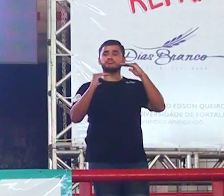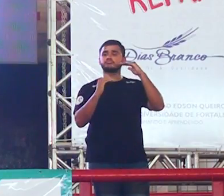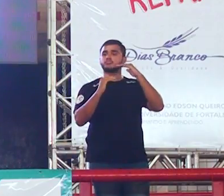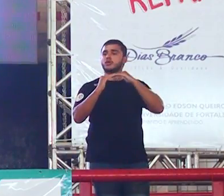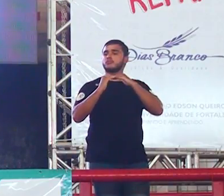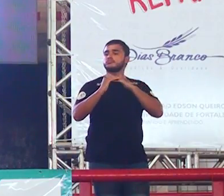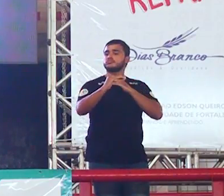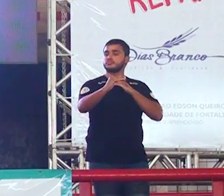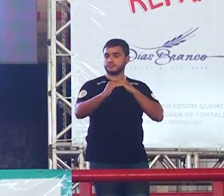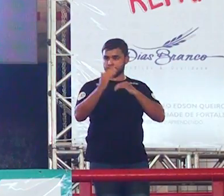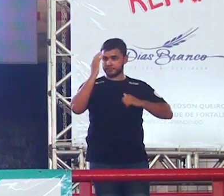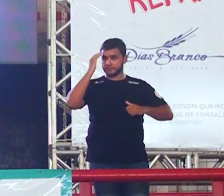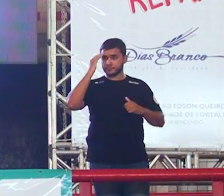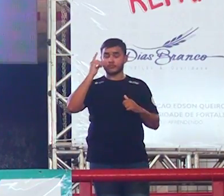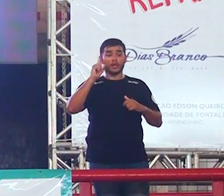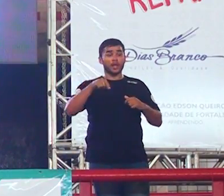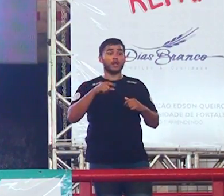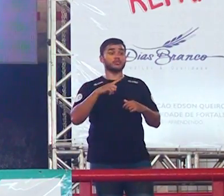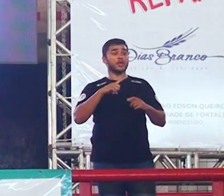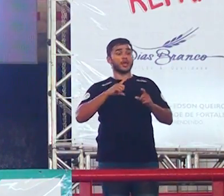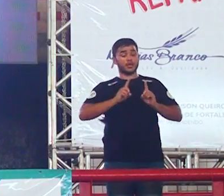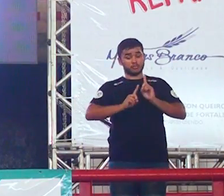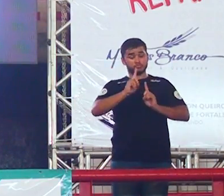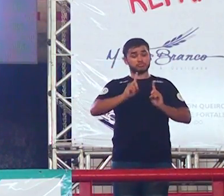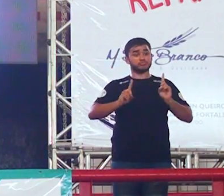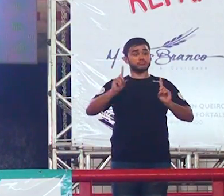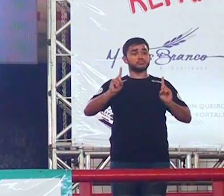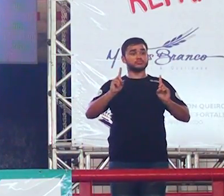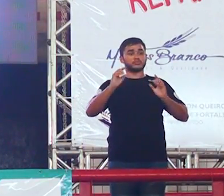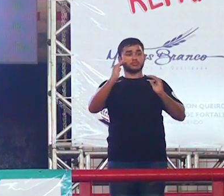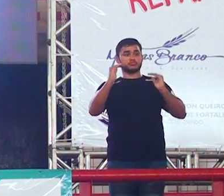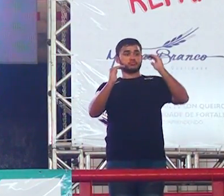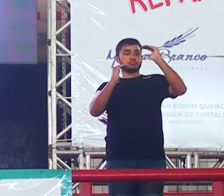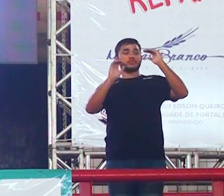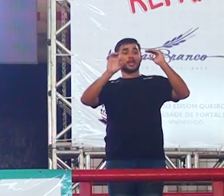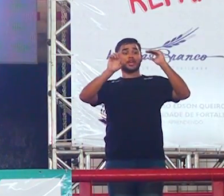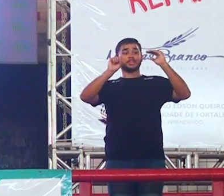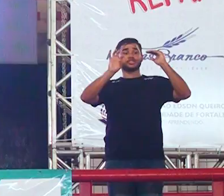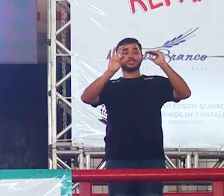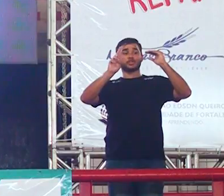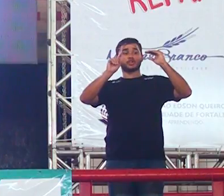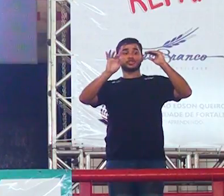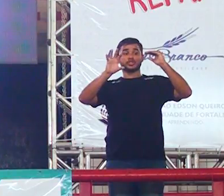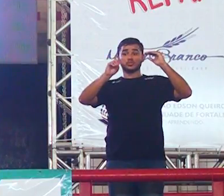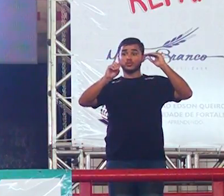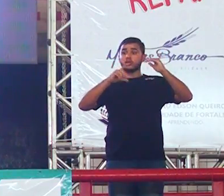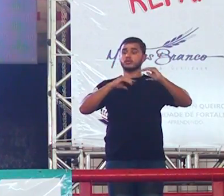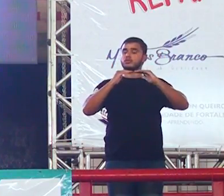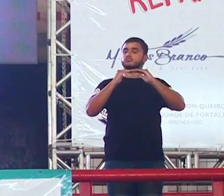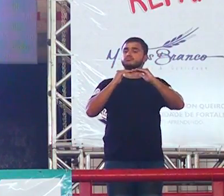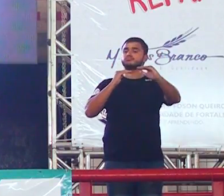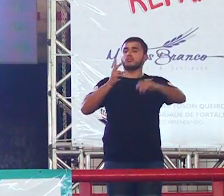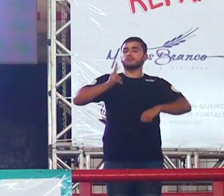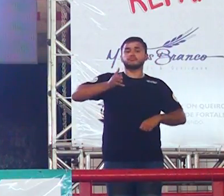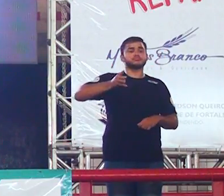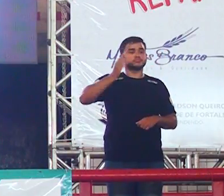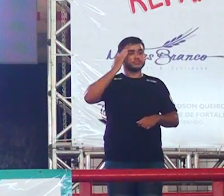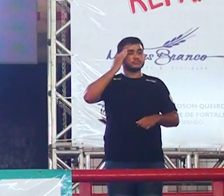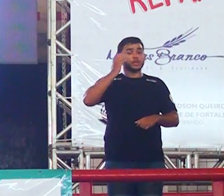por isso que os estrógenos estão um gráfico acima de progesterona. A progesterona, sendo